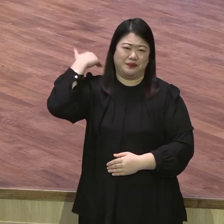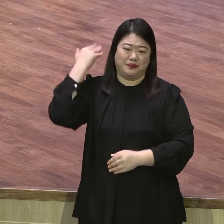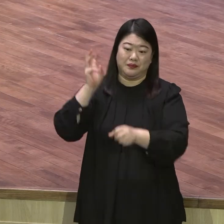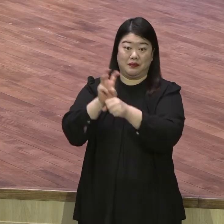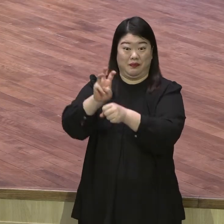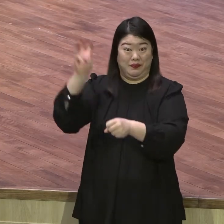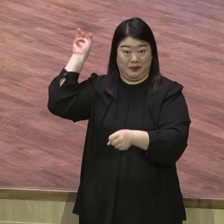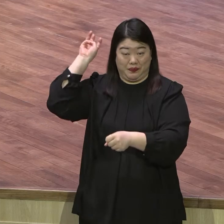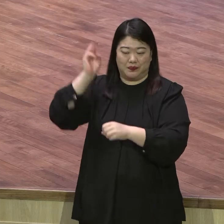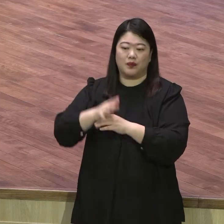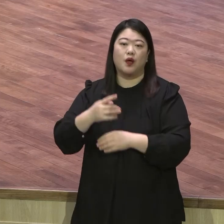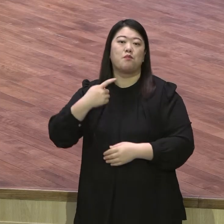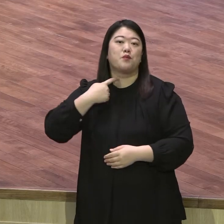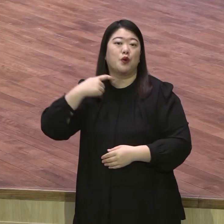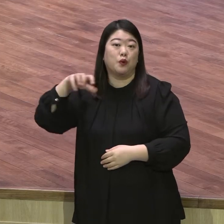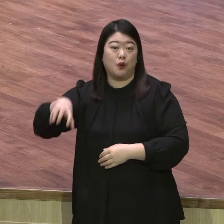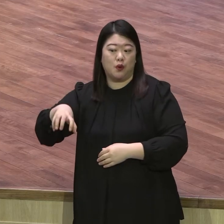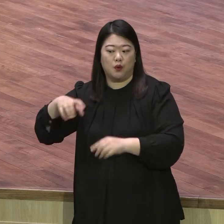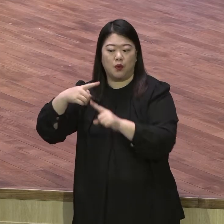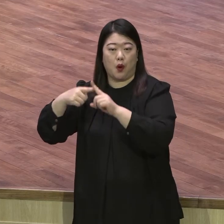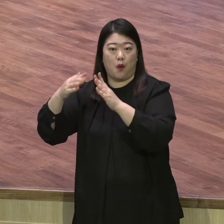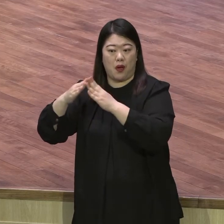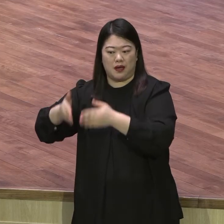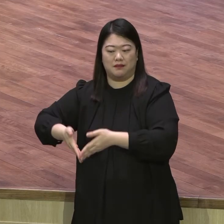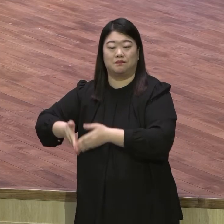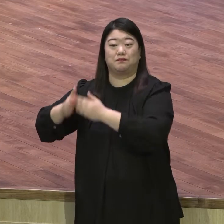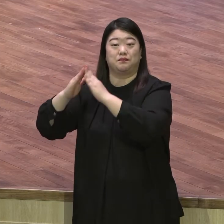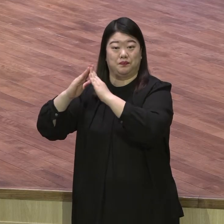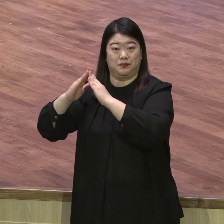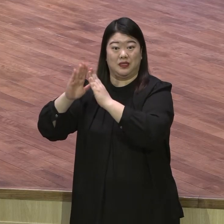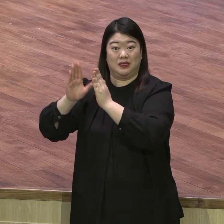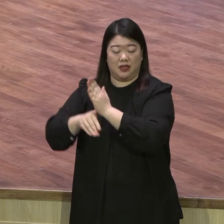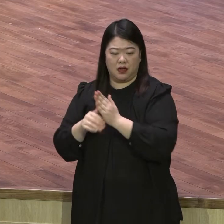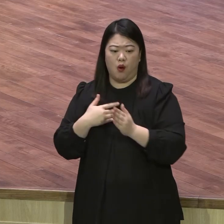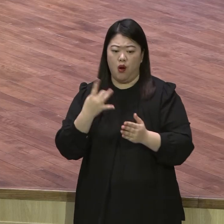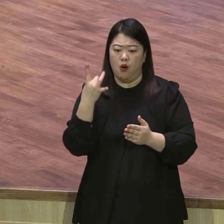사골세 살았어요. 염창동 삼천리 아파트 20평짜리